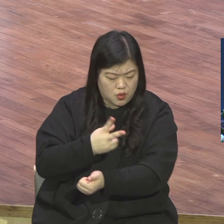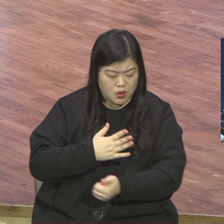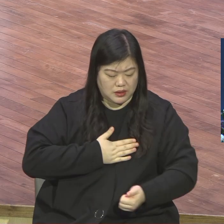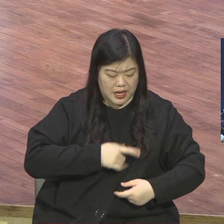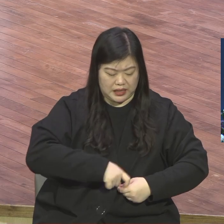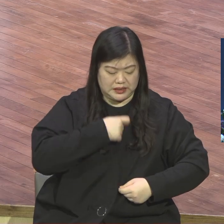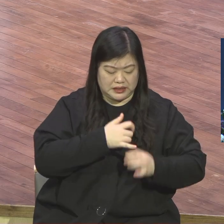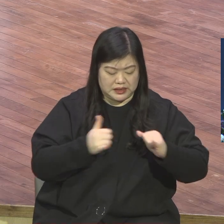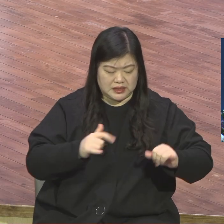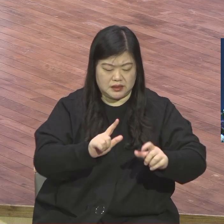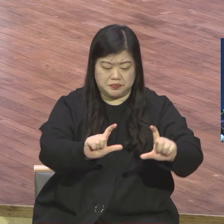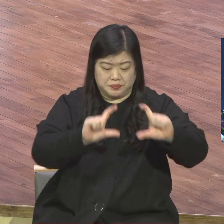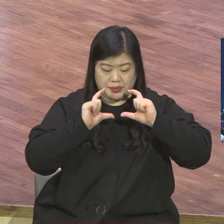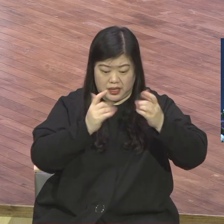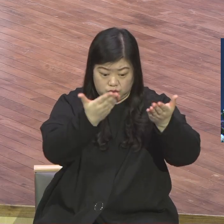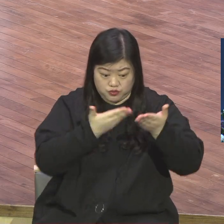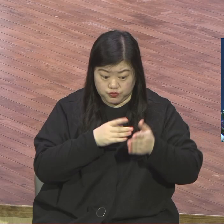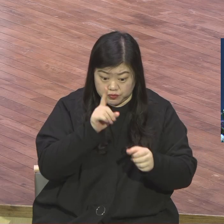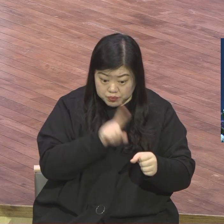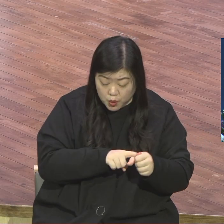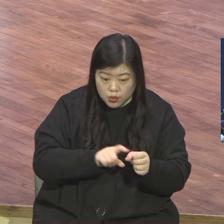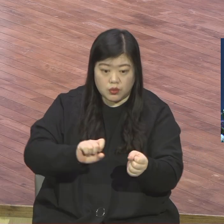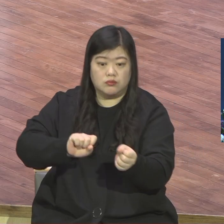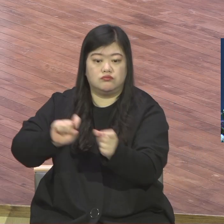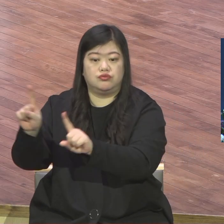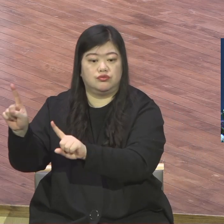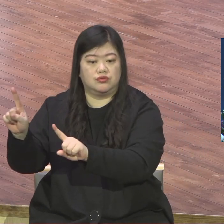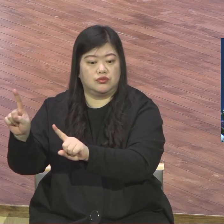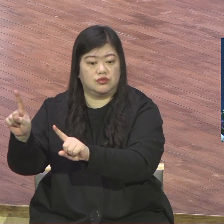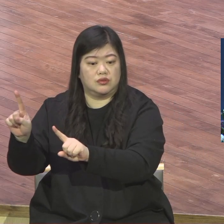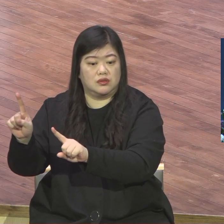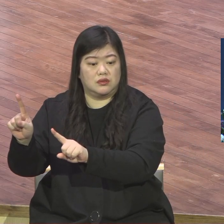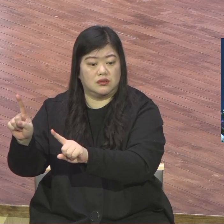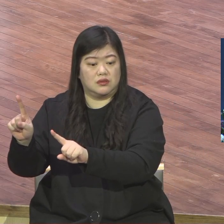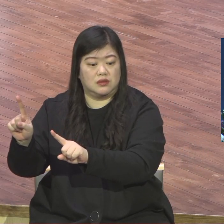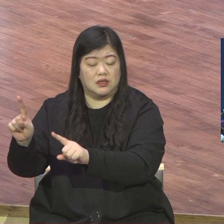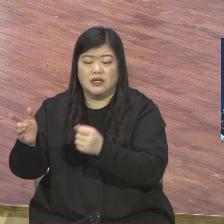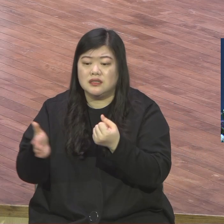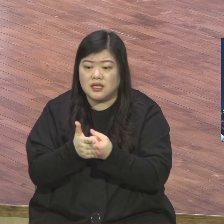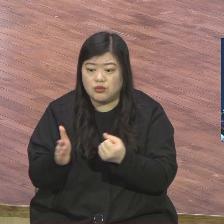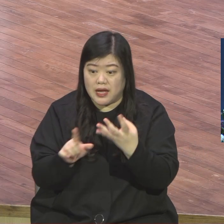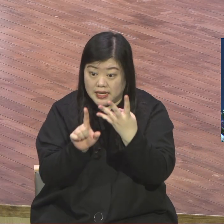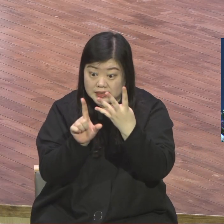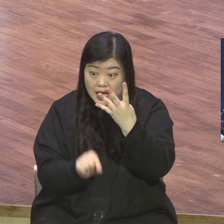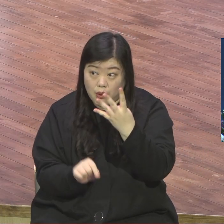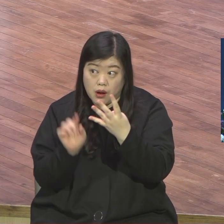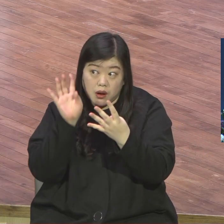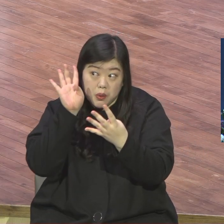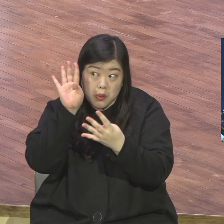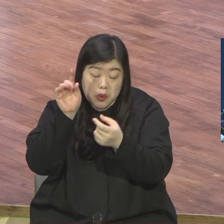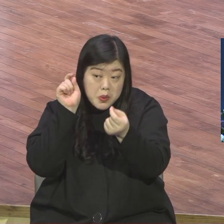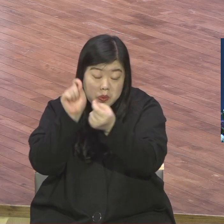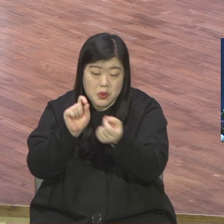그래서 부활절 나를 어렵게 하신 날이다. 이 부활절의